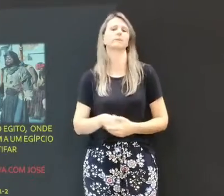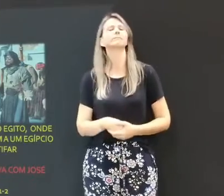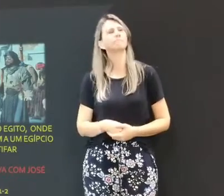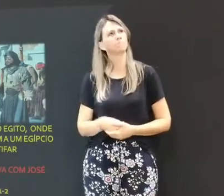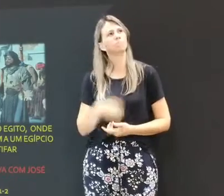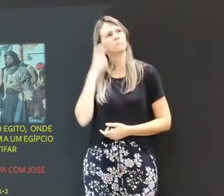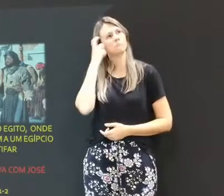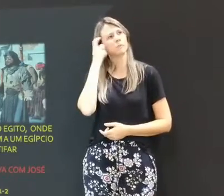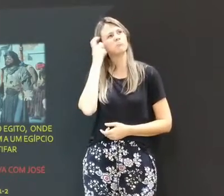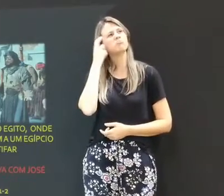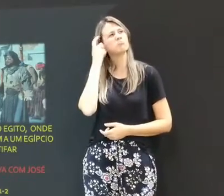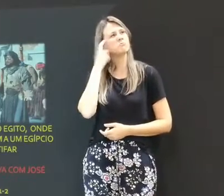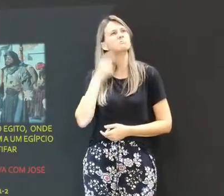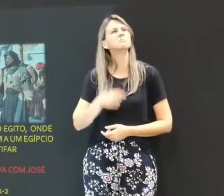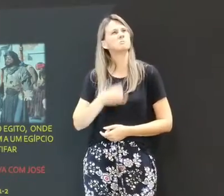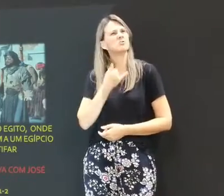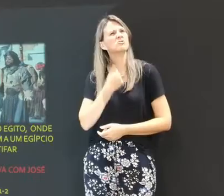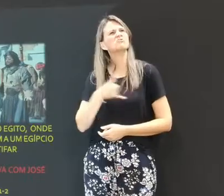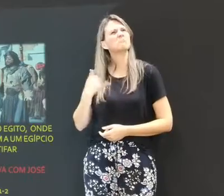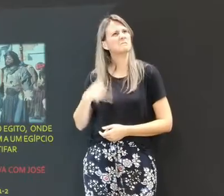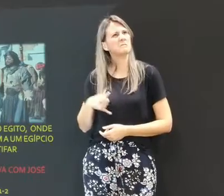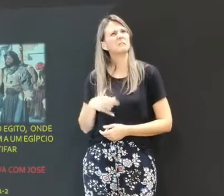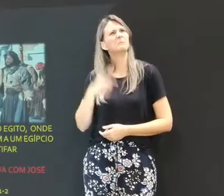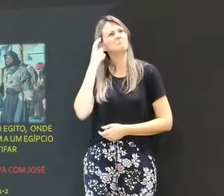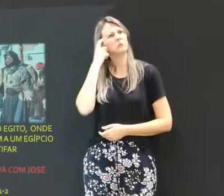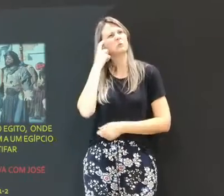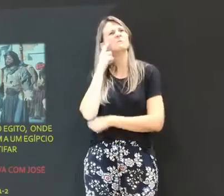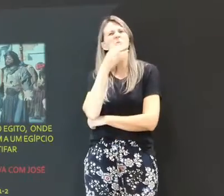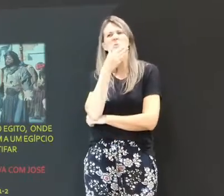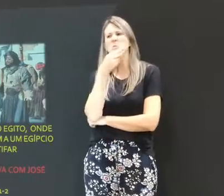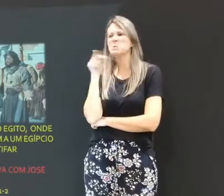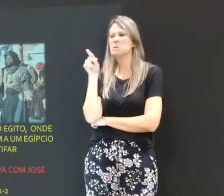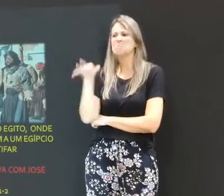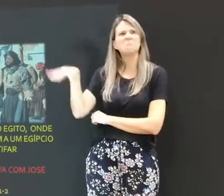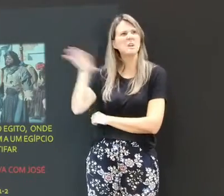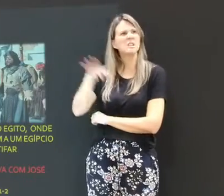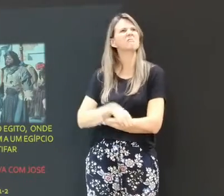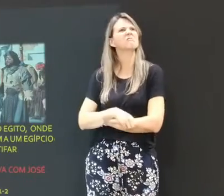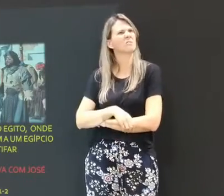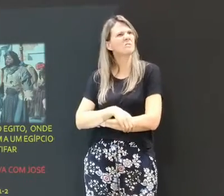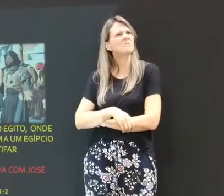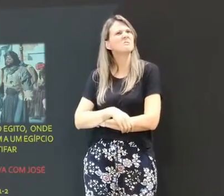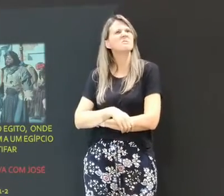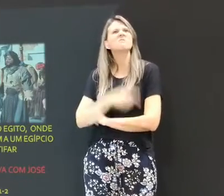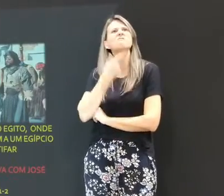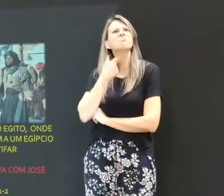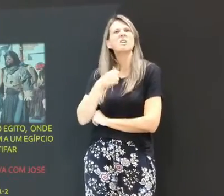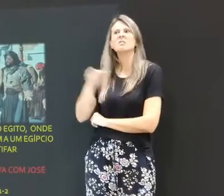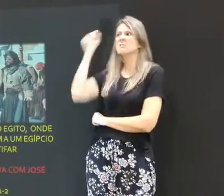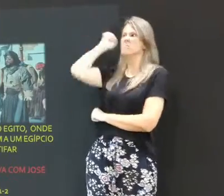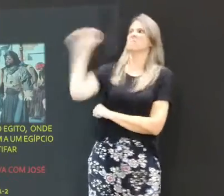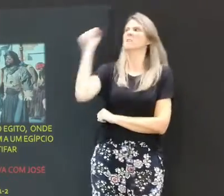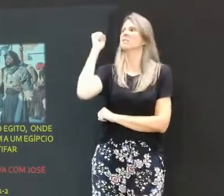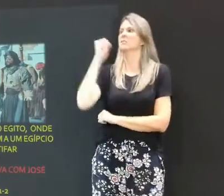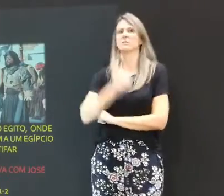Pode pesquisar, veja lá José pensando, ai, né, meus irmãos, né, os meus irmãos, que vontade